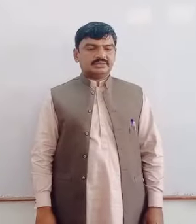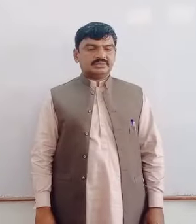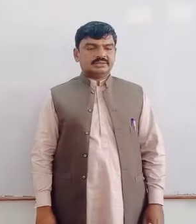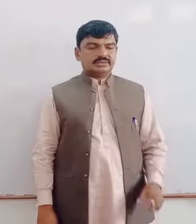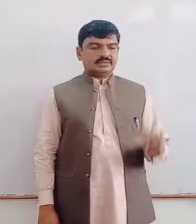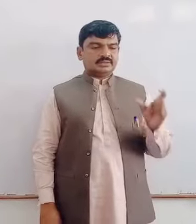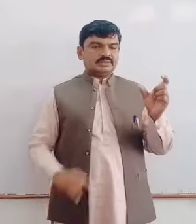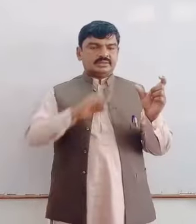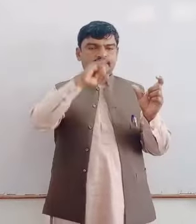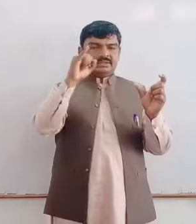जमादुल अव्वल,